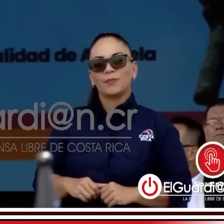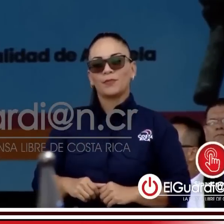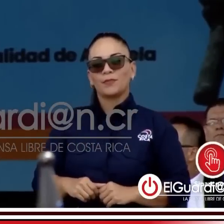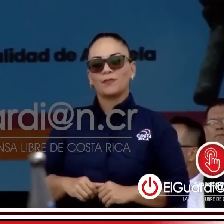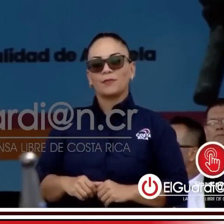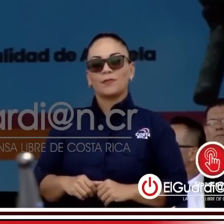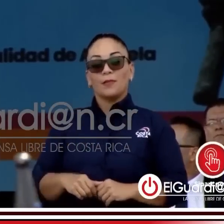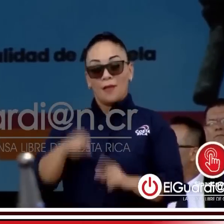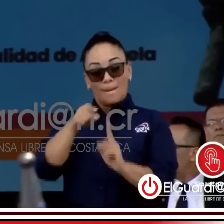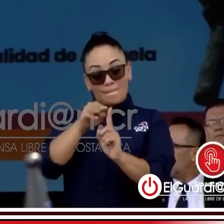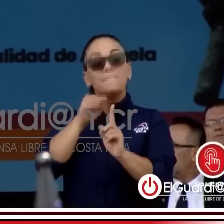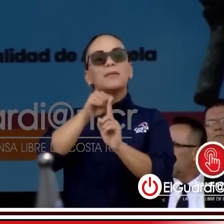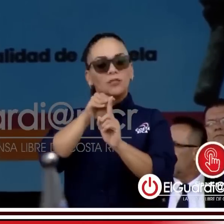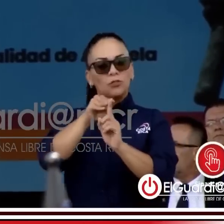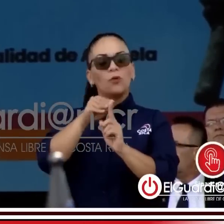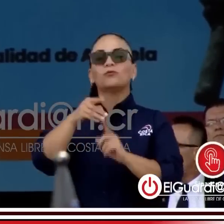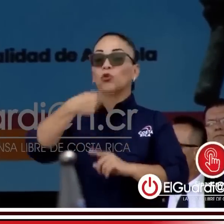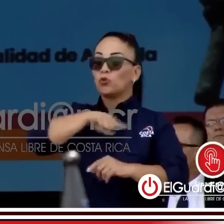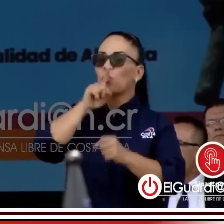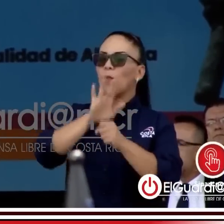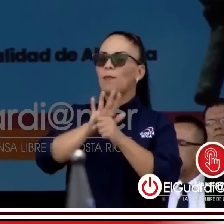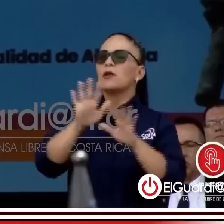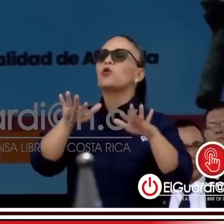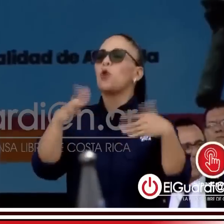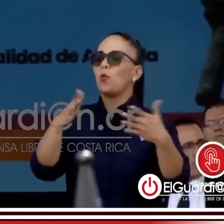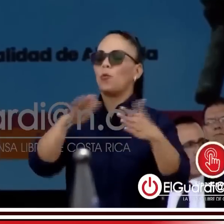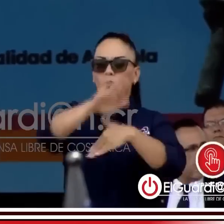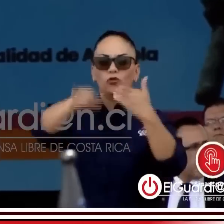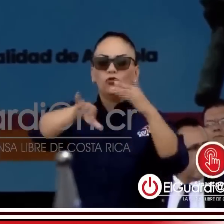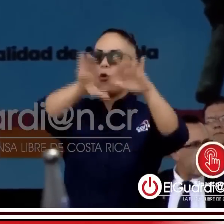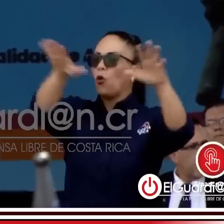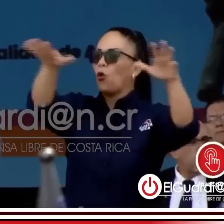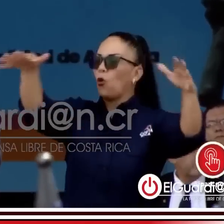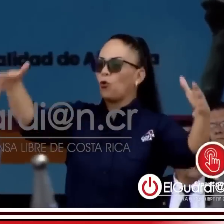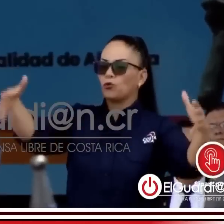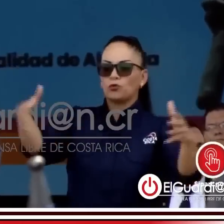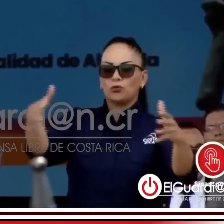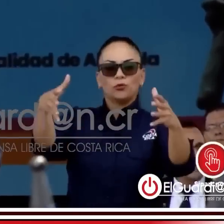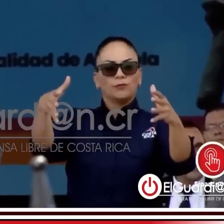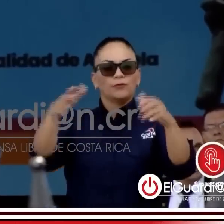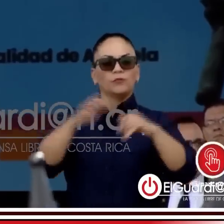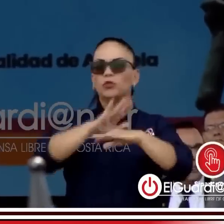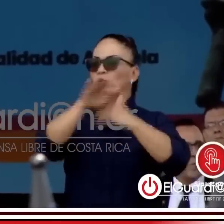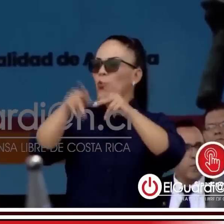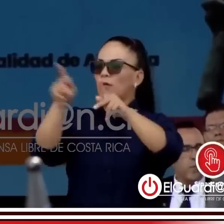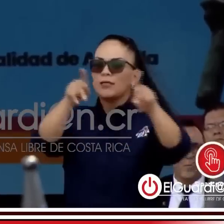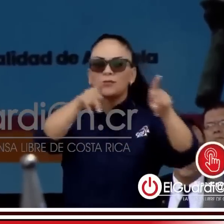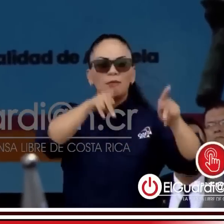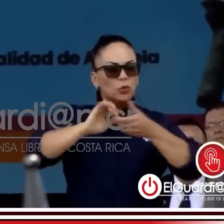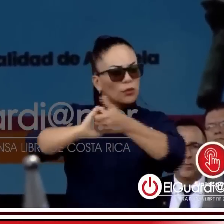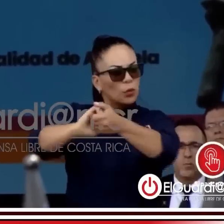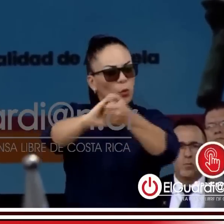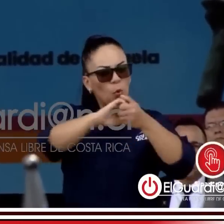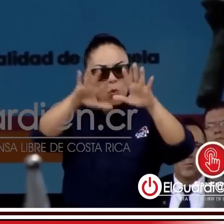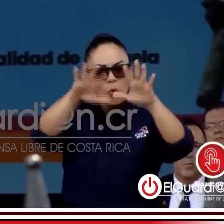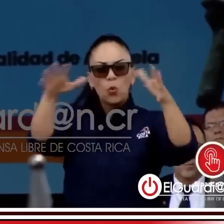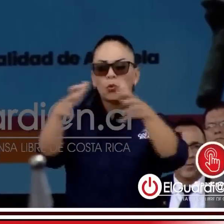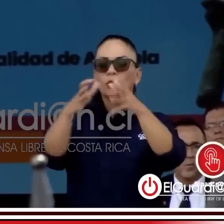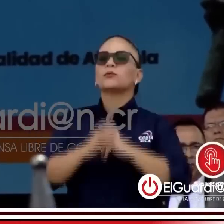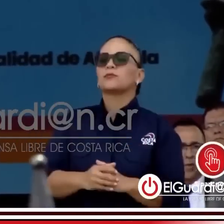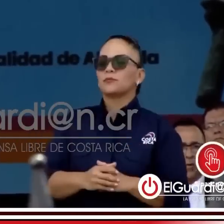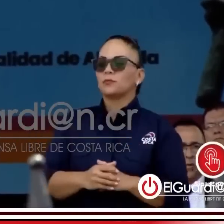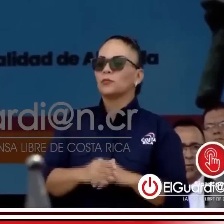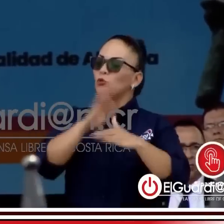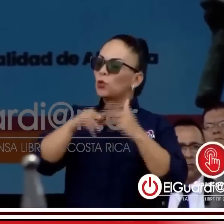vamos a cumplir entre todas y todas las, entre todas las personas patrióticas de